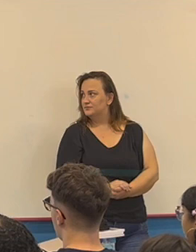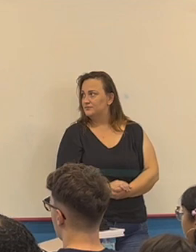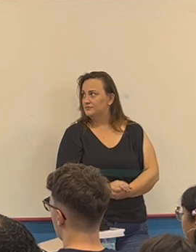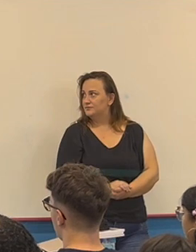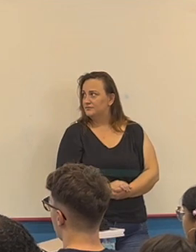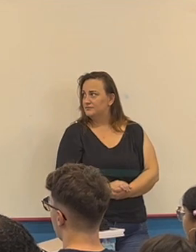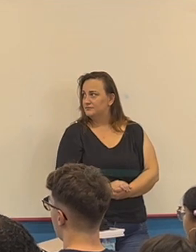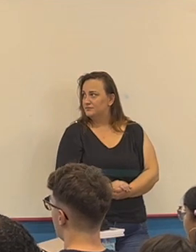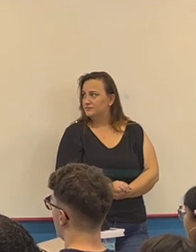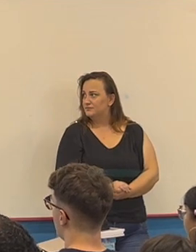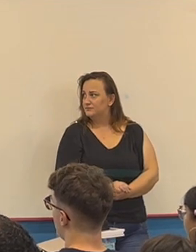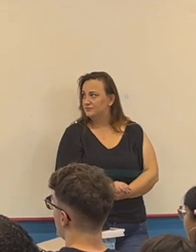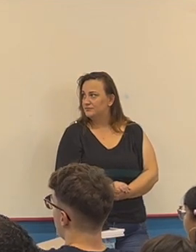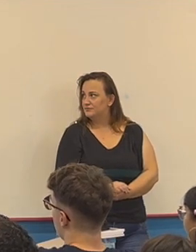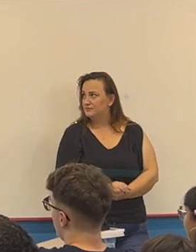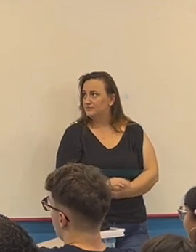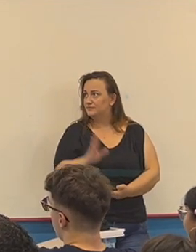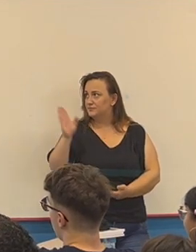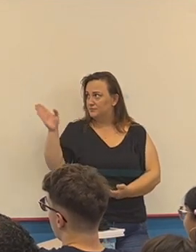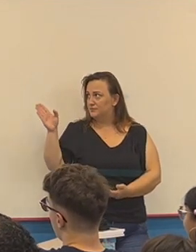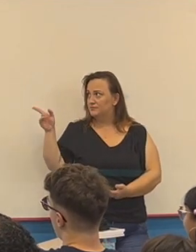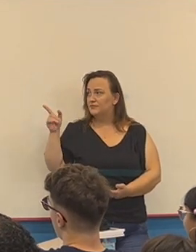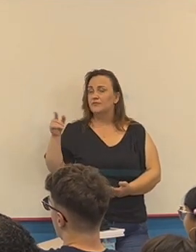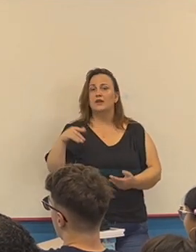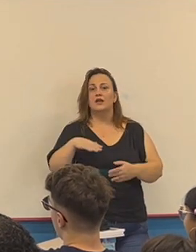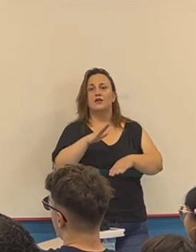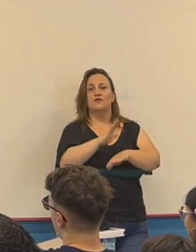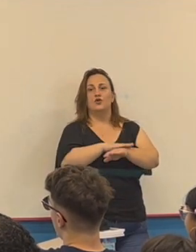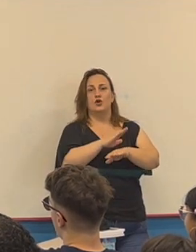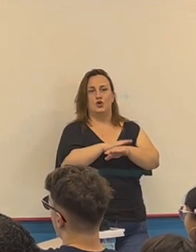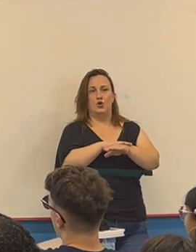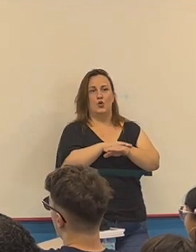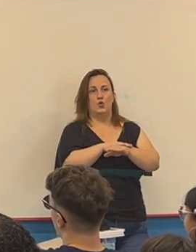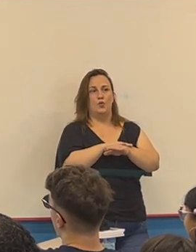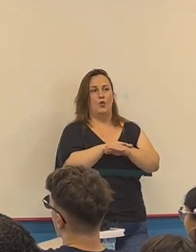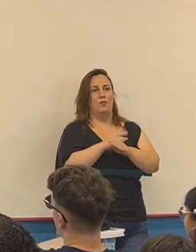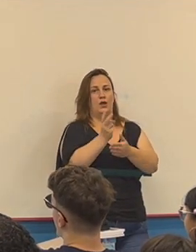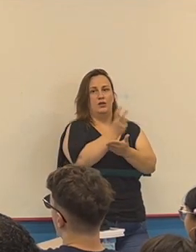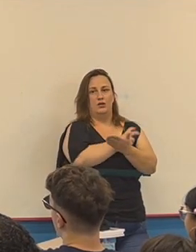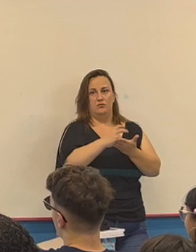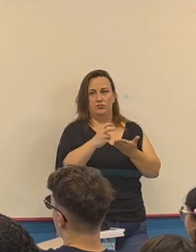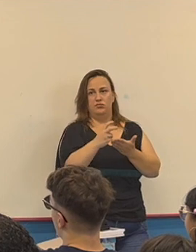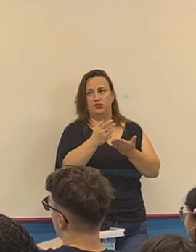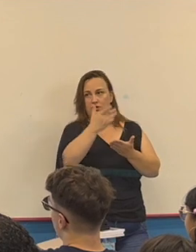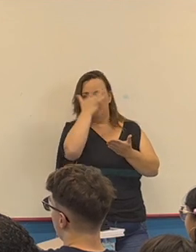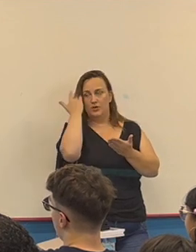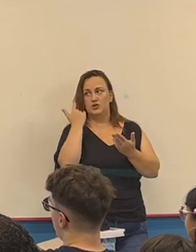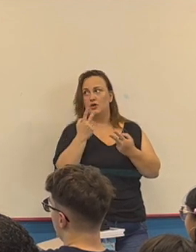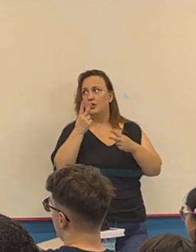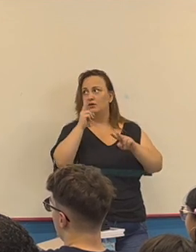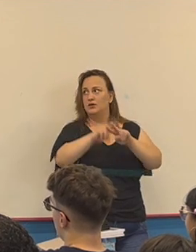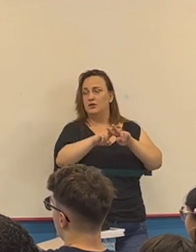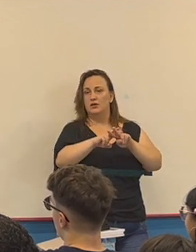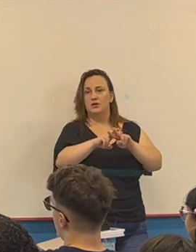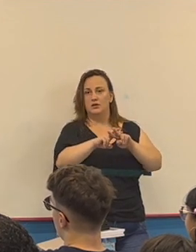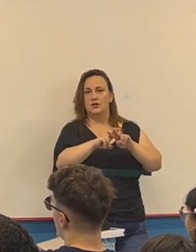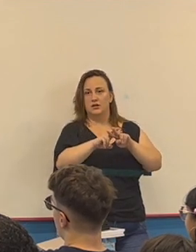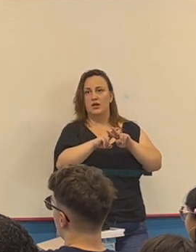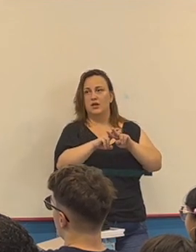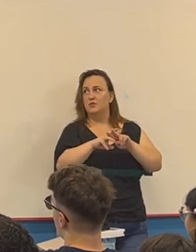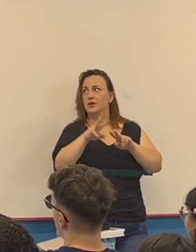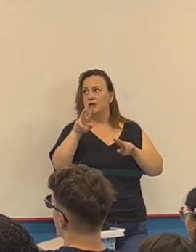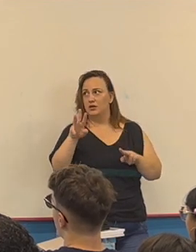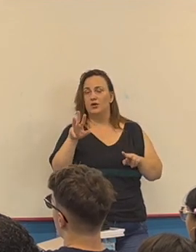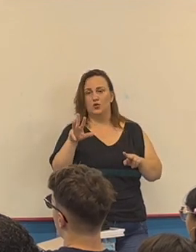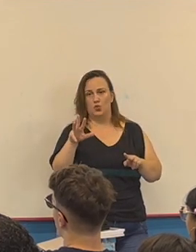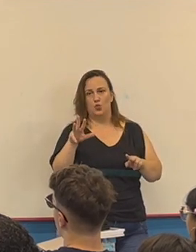Então, isso aqui, como eu falei, foi na época do golpe, depois teve a prisão do Lula. E eu, né, então eu vou me aprofundar aqui, eu fui